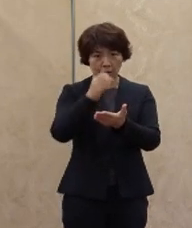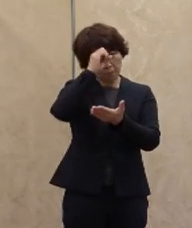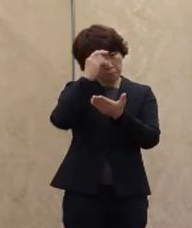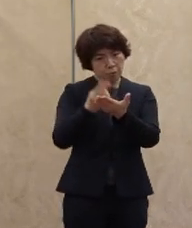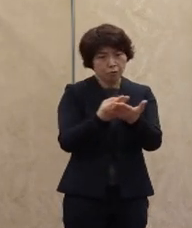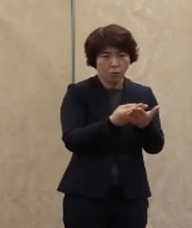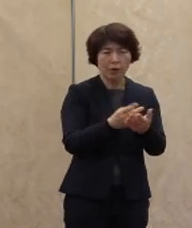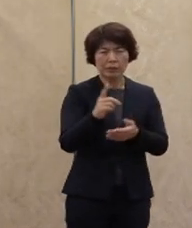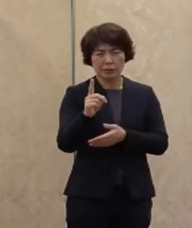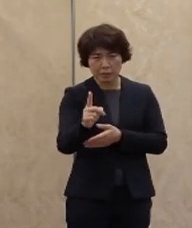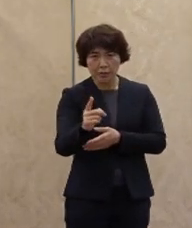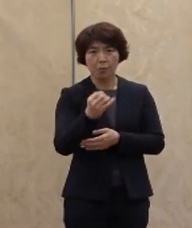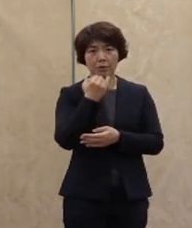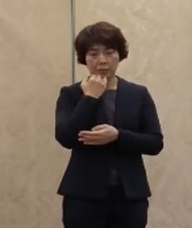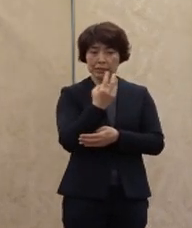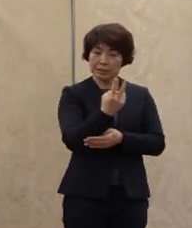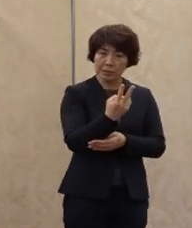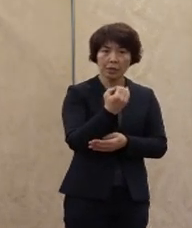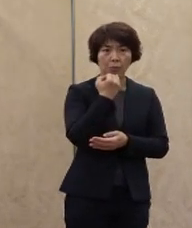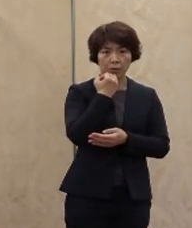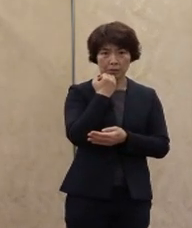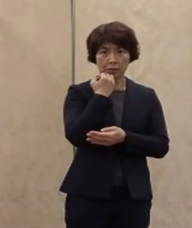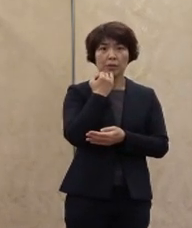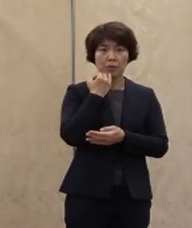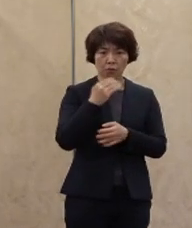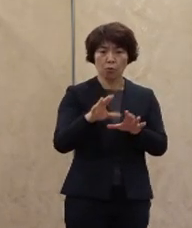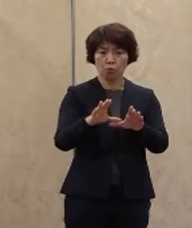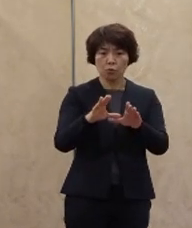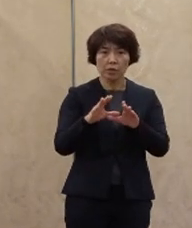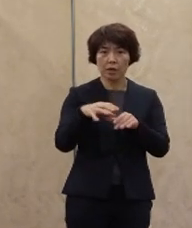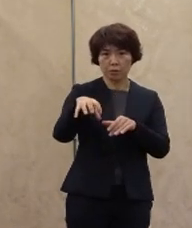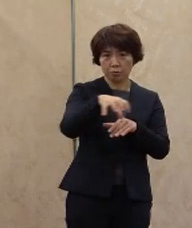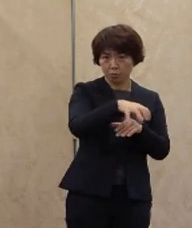この裾野を広げていくということが重要だと思ってますし、